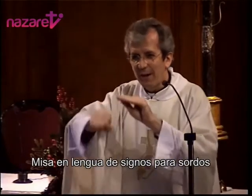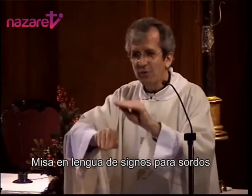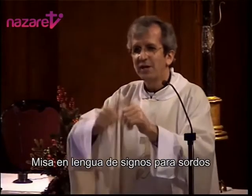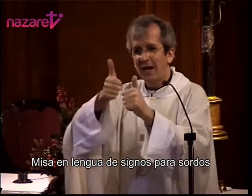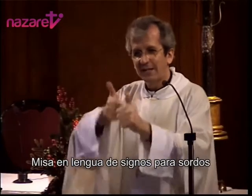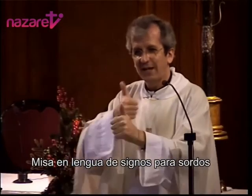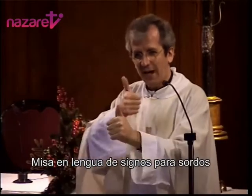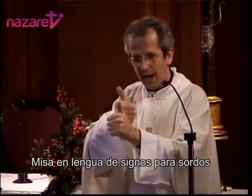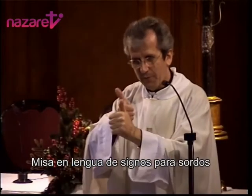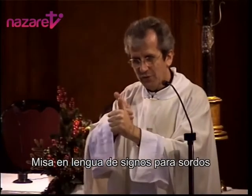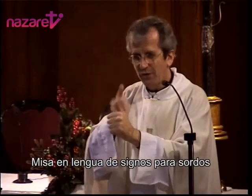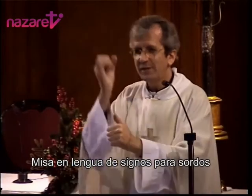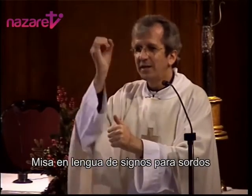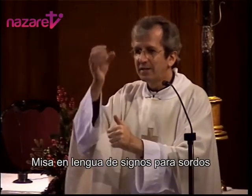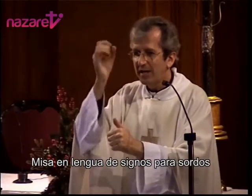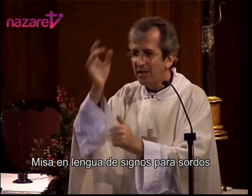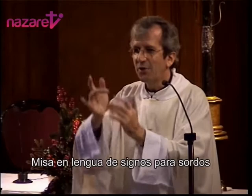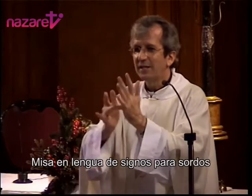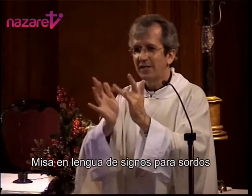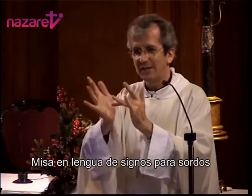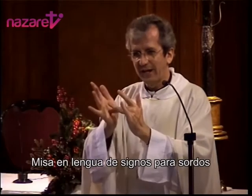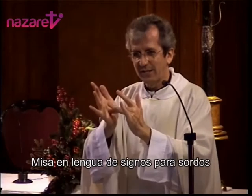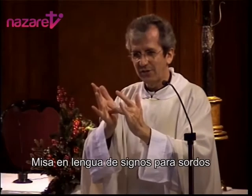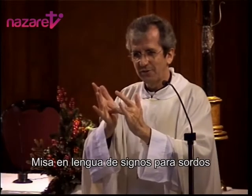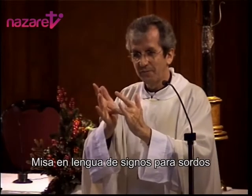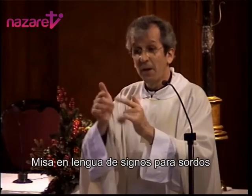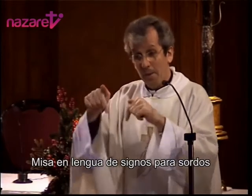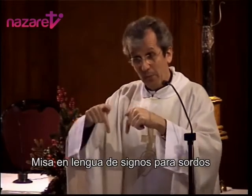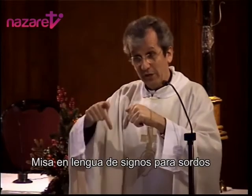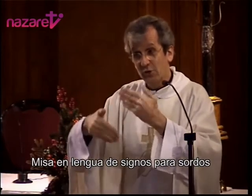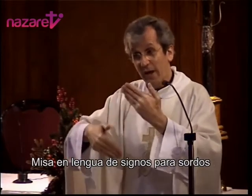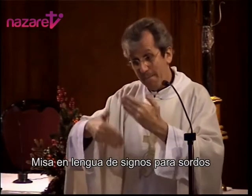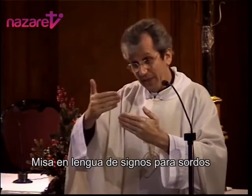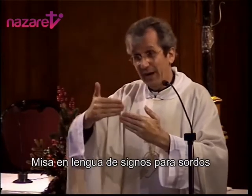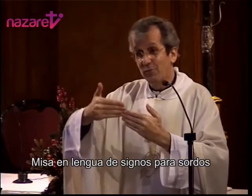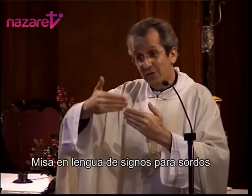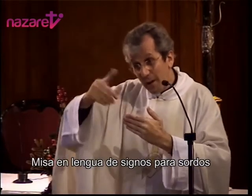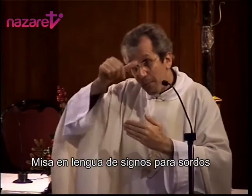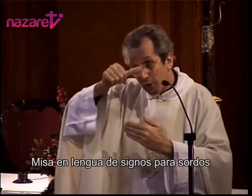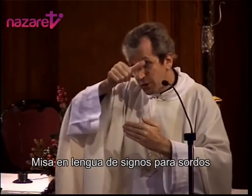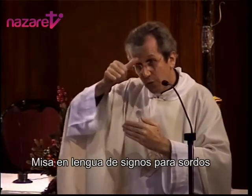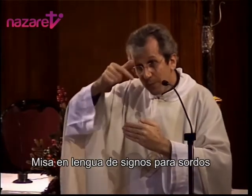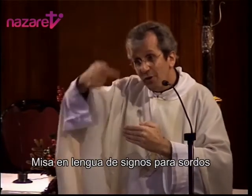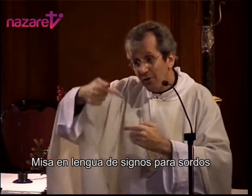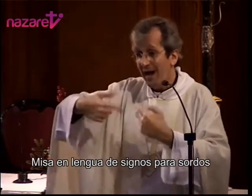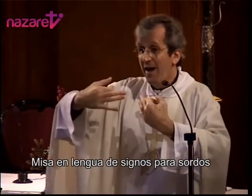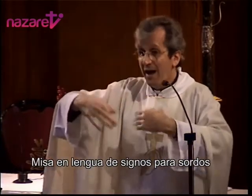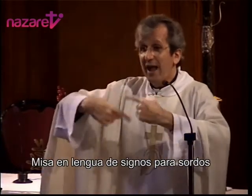llamados a ser apóstoles, seguidores de Cristo. Por eso empezaremos el próximo domingo ya el